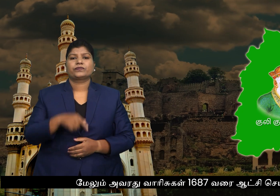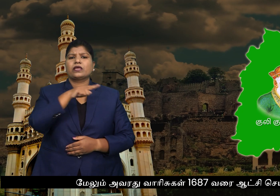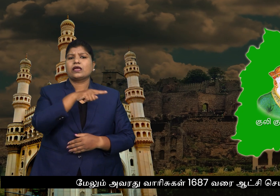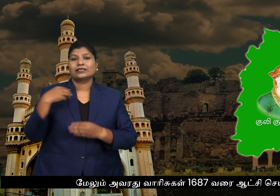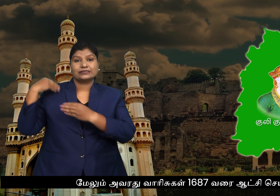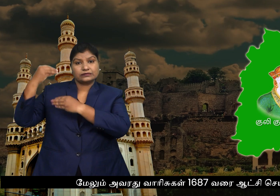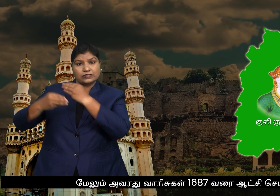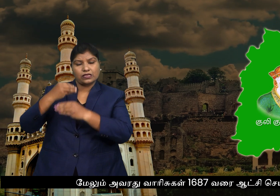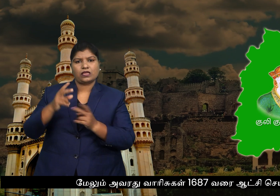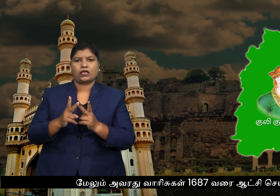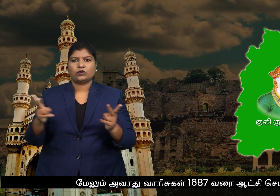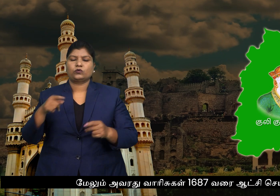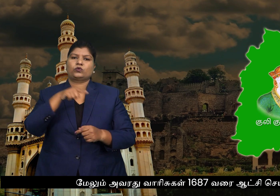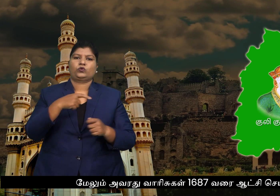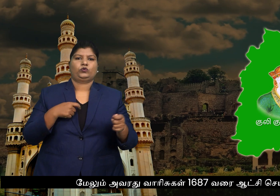மேலும் அவரது வாரிசுகள்